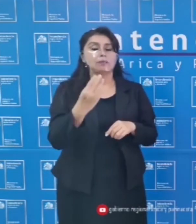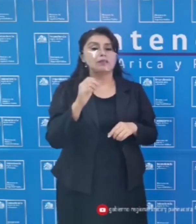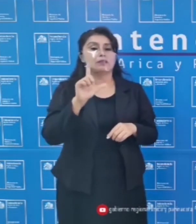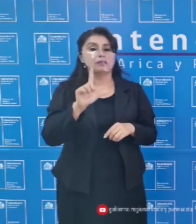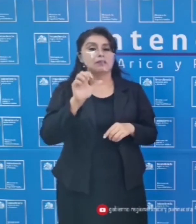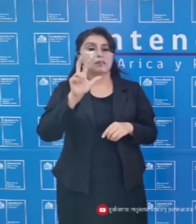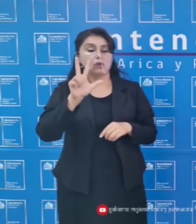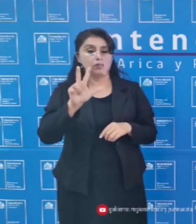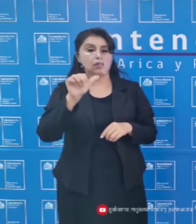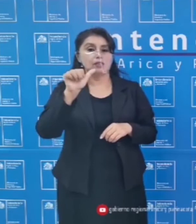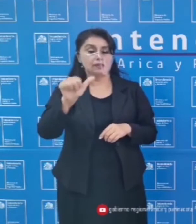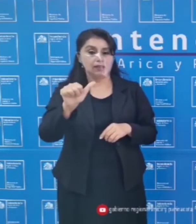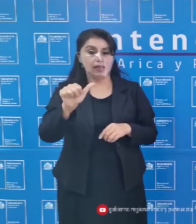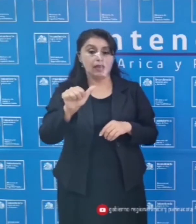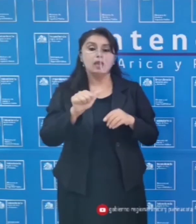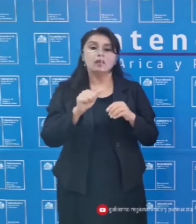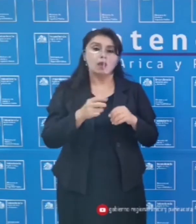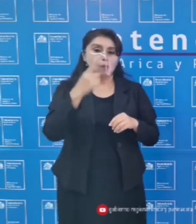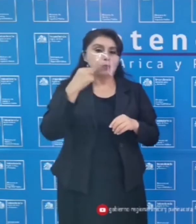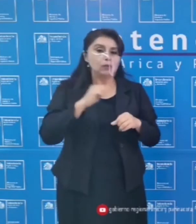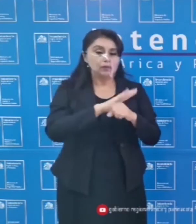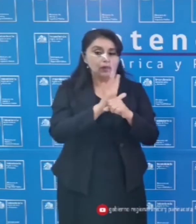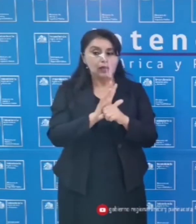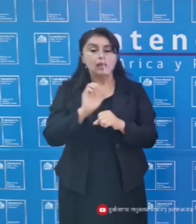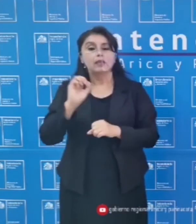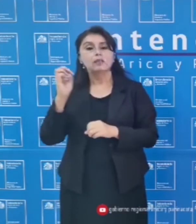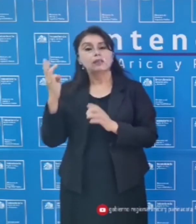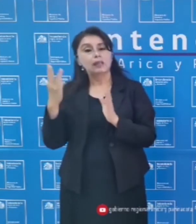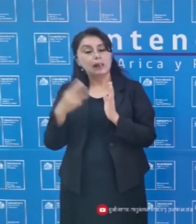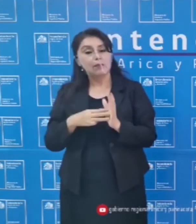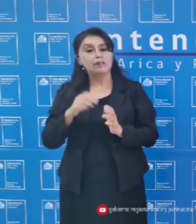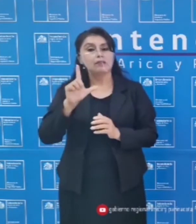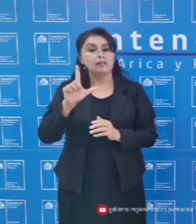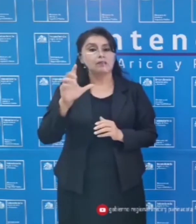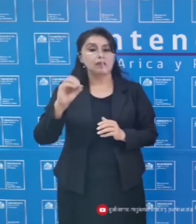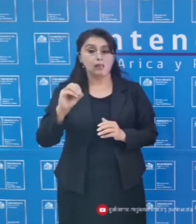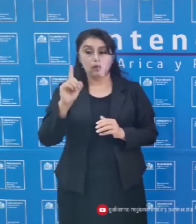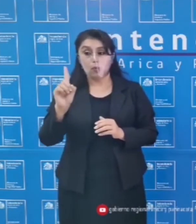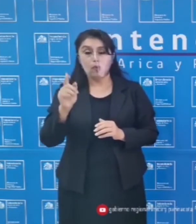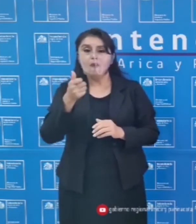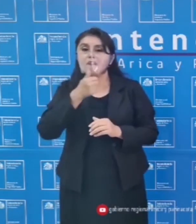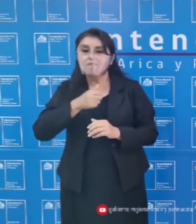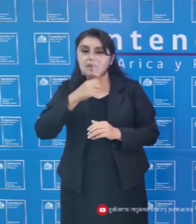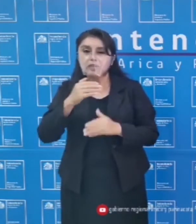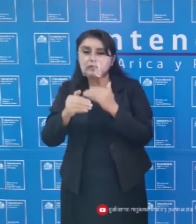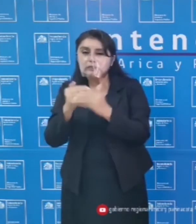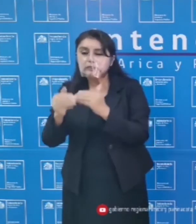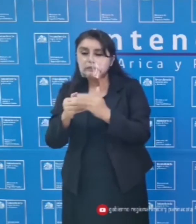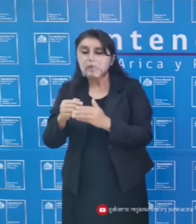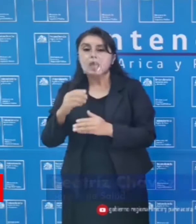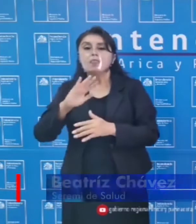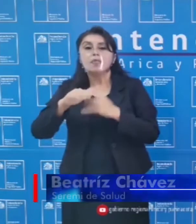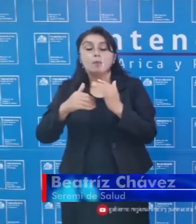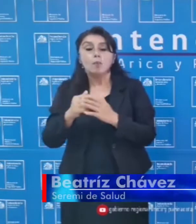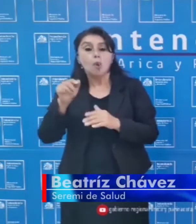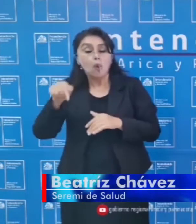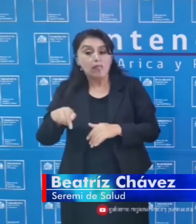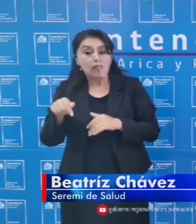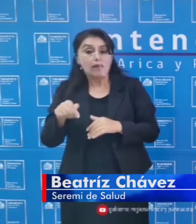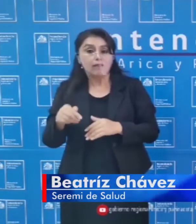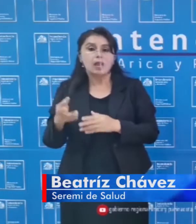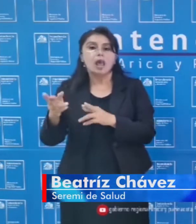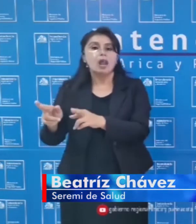3.786 y los entregados son 3.701. Aún están en proceso algunos exámenes que van a salir durante el día y